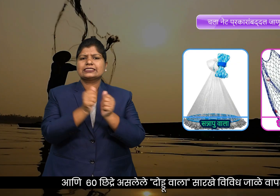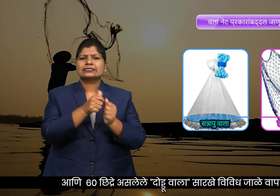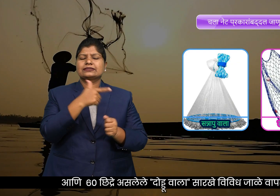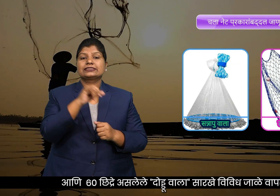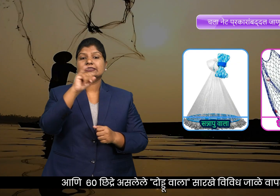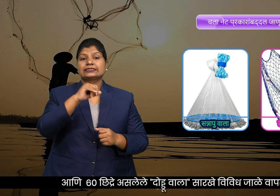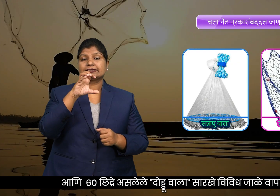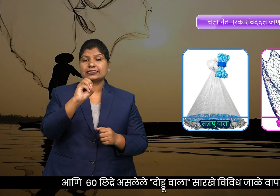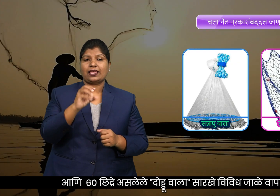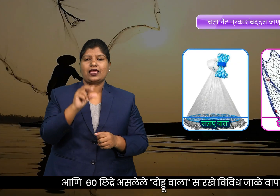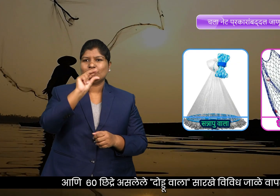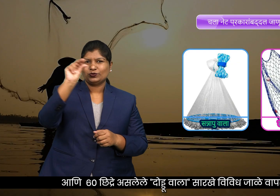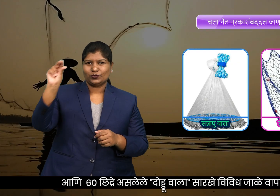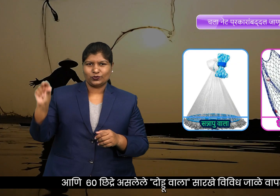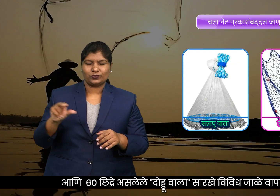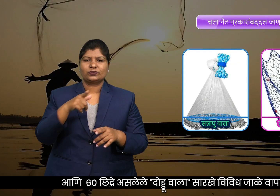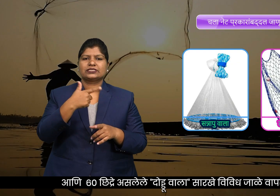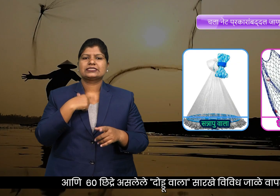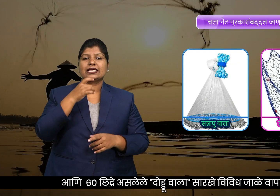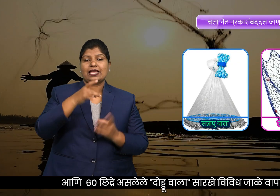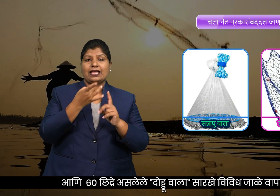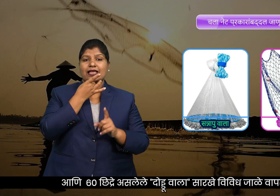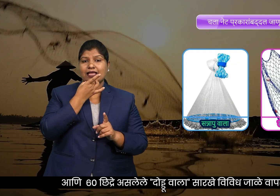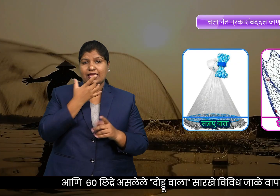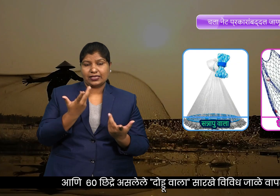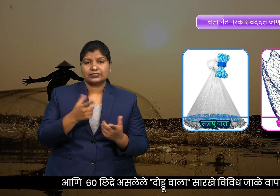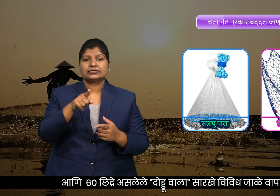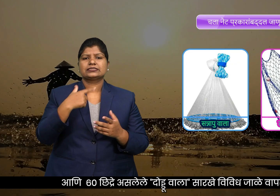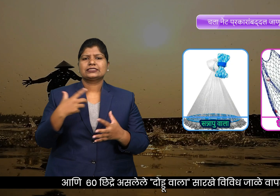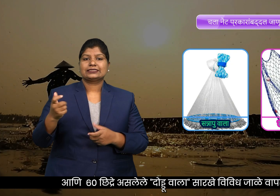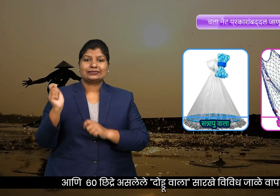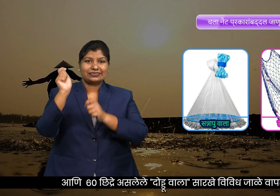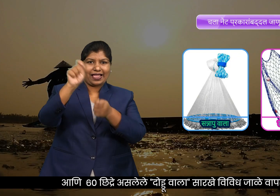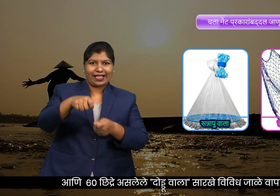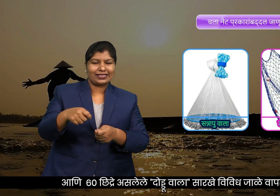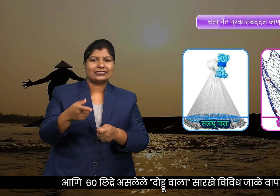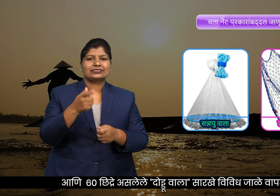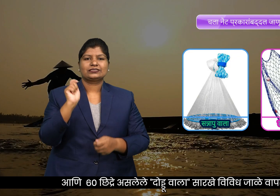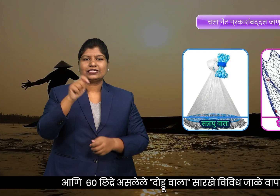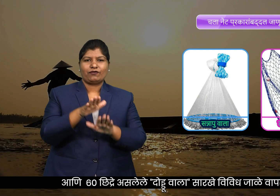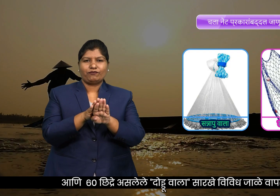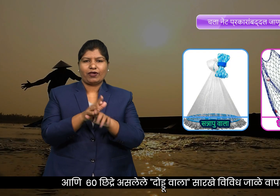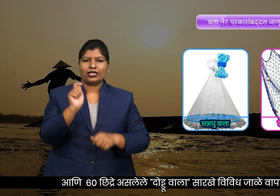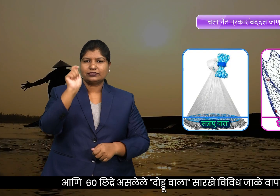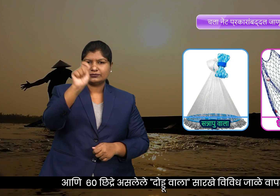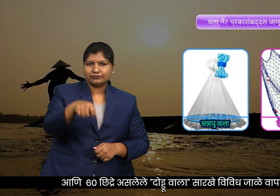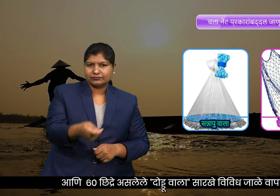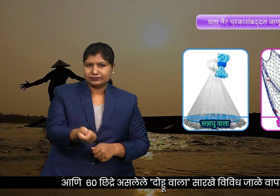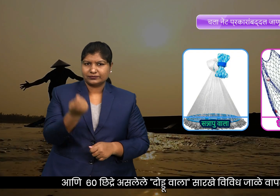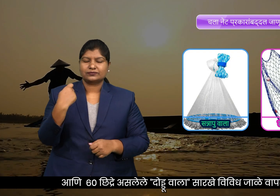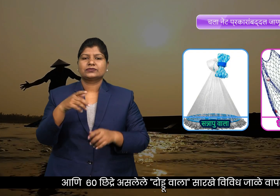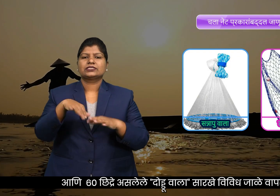आणि 60 छिद्रे असलेली दोड्डूवाला सारखे विविध जाळे वापरतात.